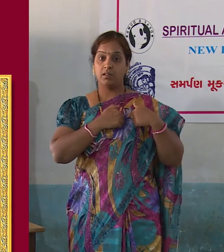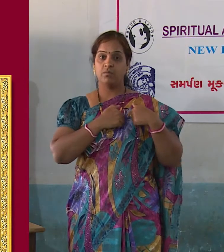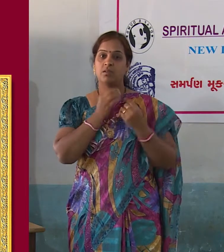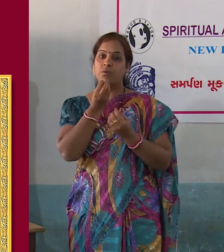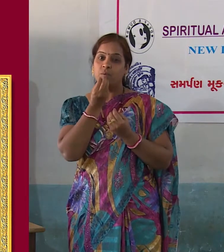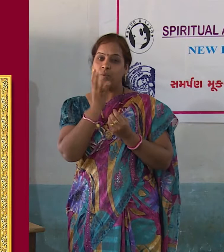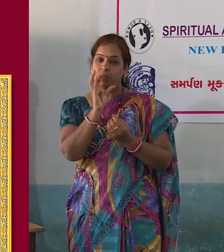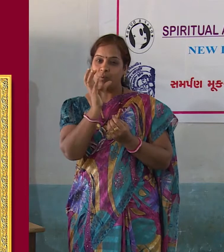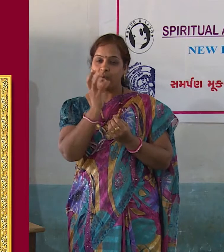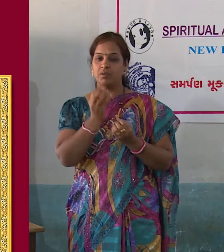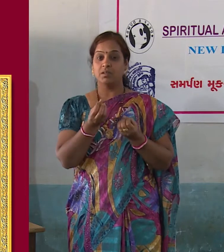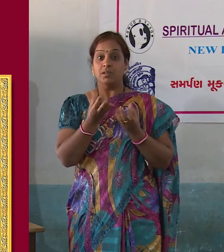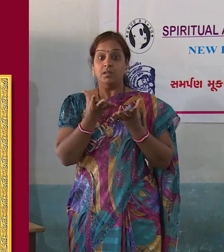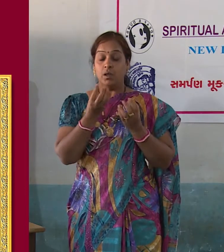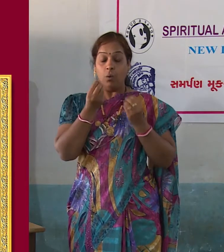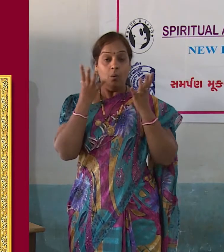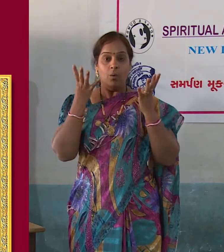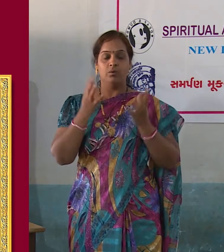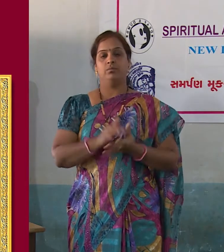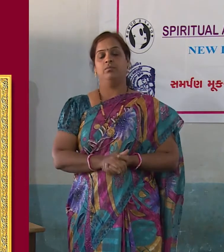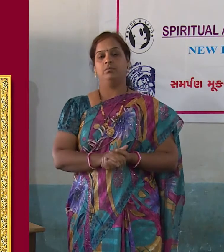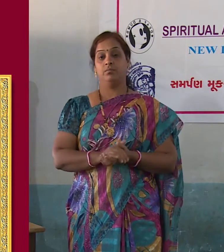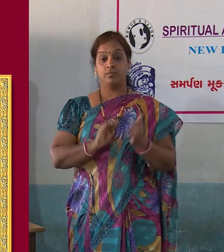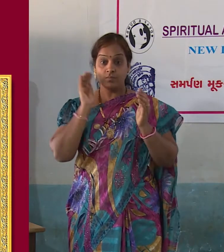सर्प अगर आ जाए तो लोग डरते भागते हैं,